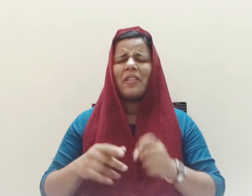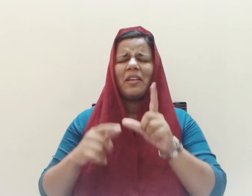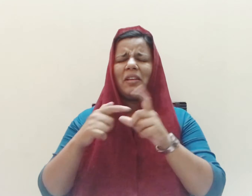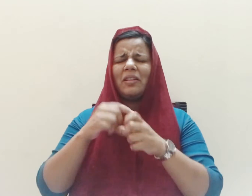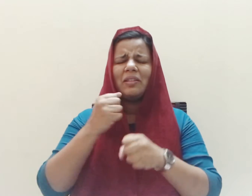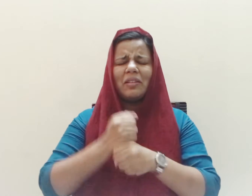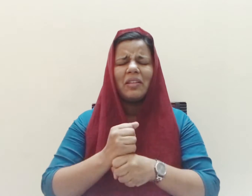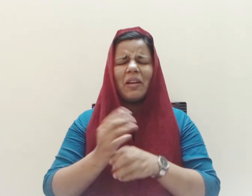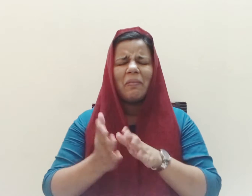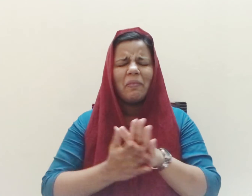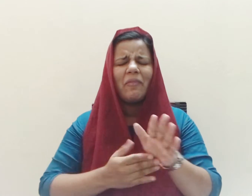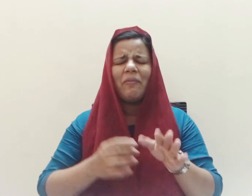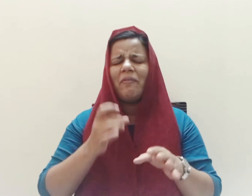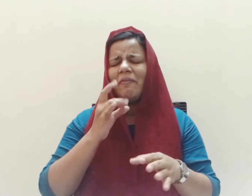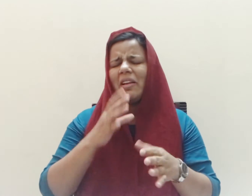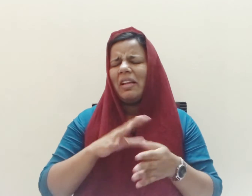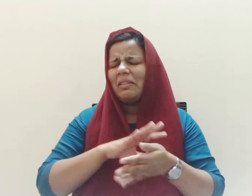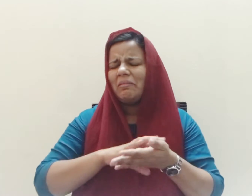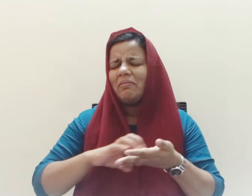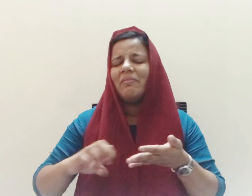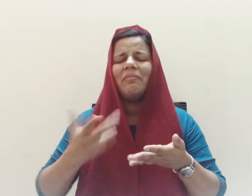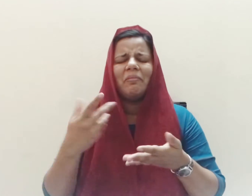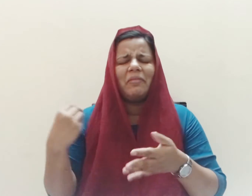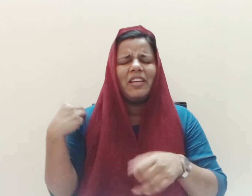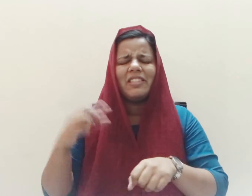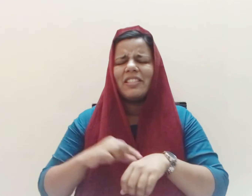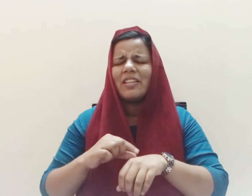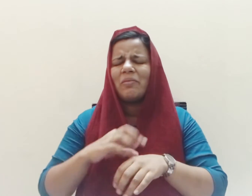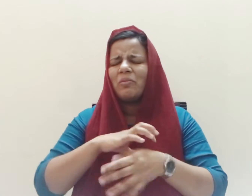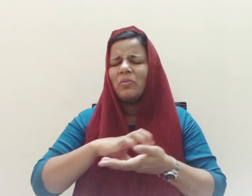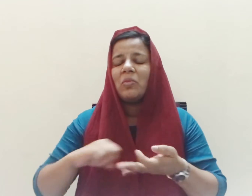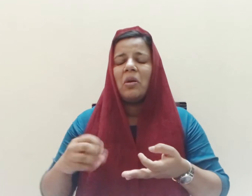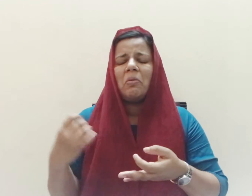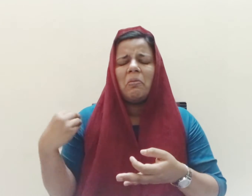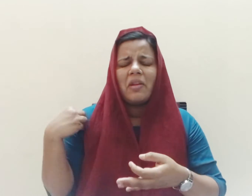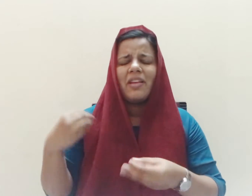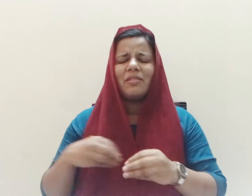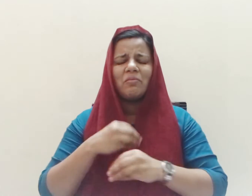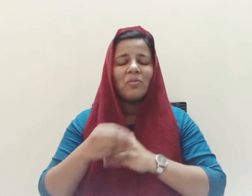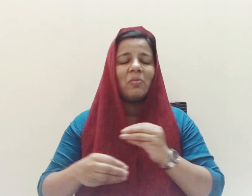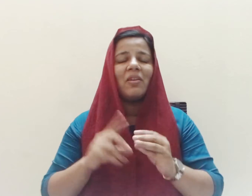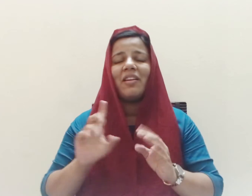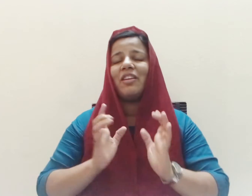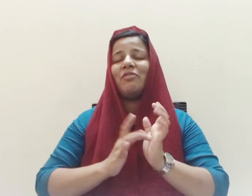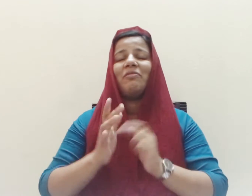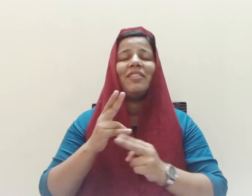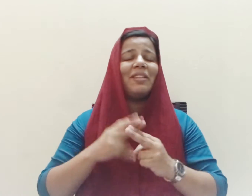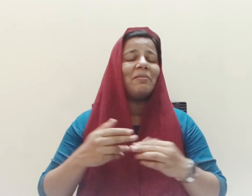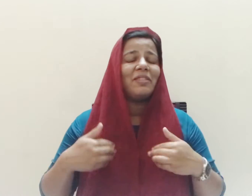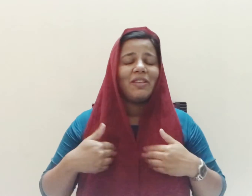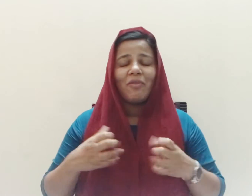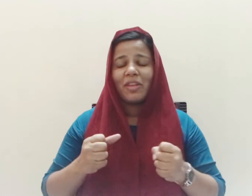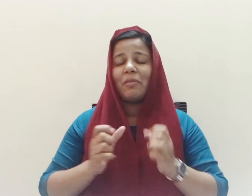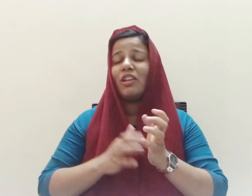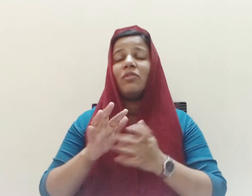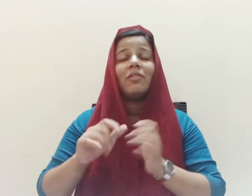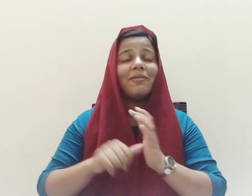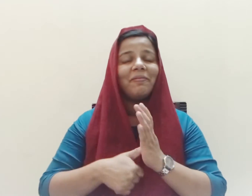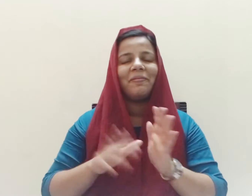നിന്ന് തൊലി പറഞ്ഞുപോയി അവൻ ബുദ്ധിമുട്ട് അനുഭവപ്പെടുന്നവർ യേശു ക്രിസ്തുവിൻ്റെ നാമത്തിൽ സൗഖ്യമാകട്ടെ. അപ്പോൾ അങ്ങേക്കൊന്നും അസാധ്യമായിട്ടില്ലല്ലോ.